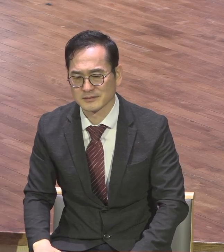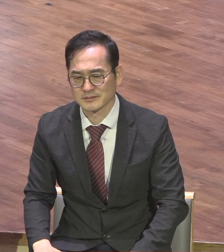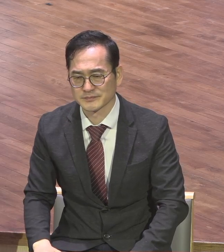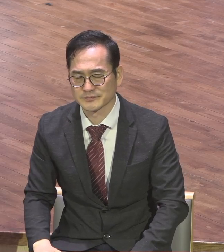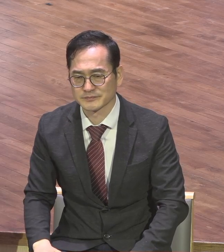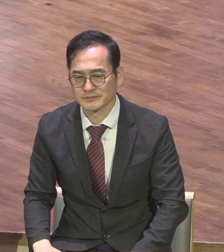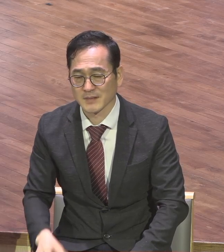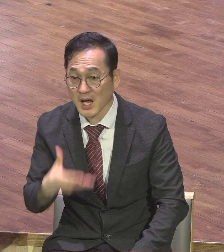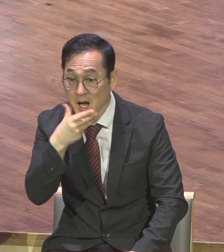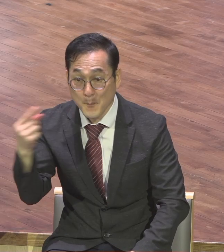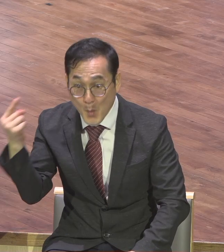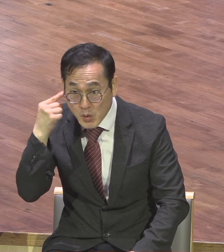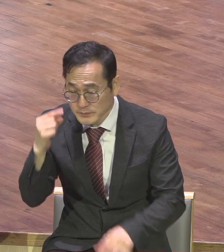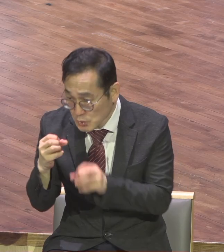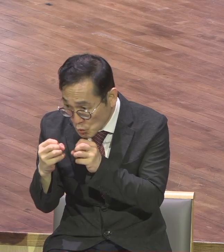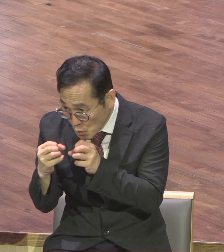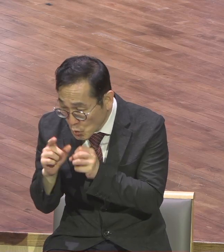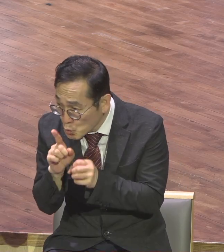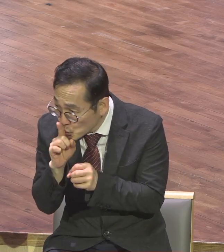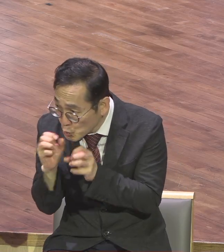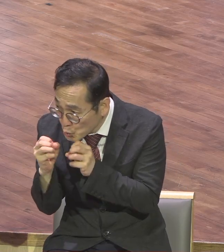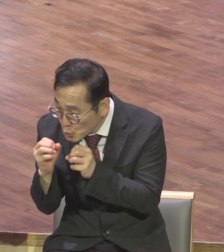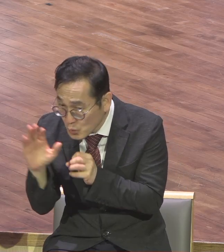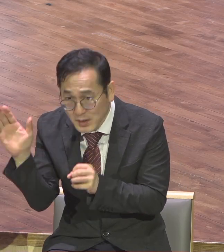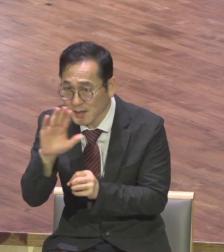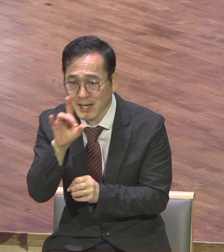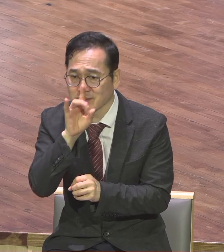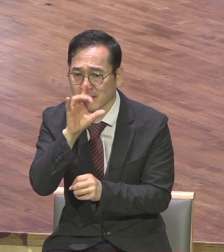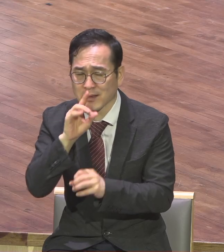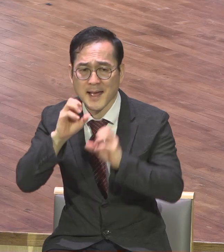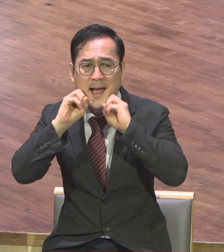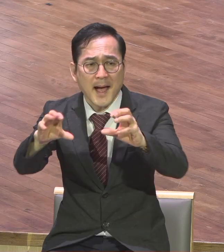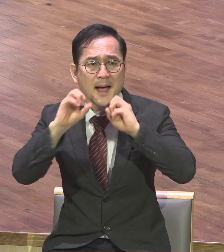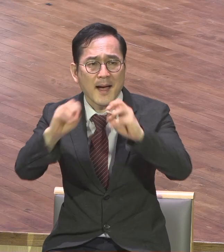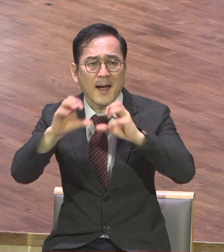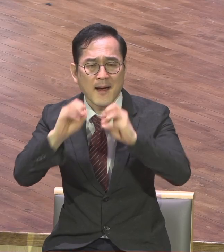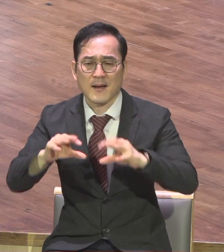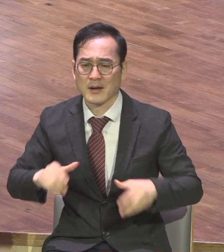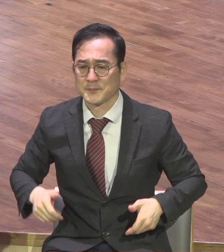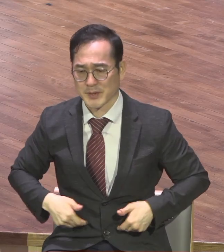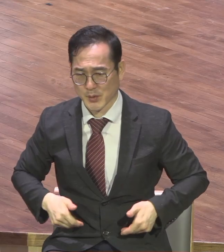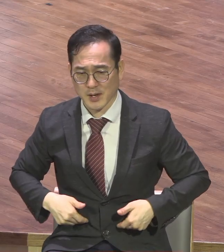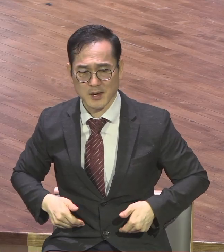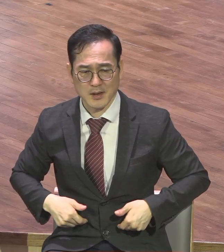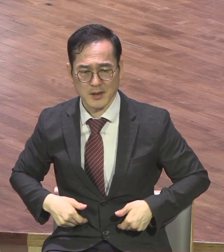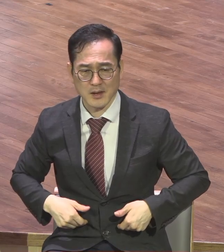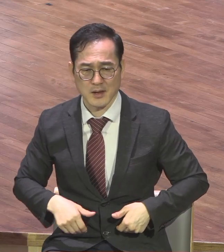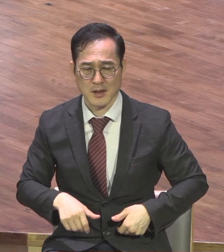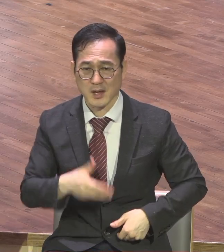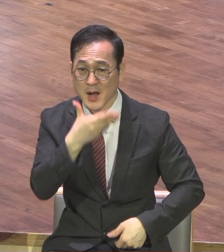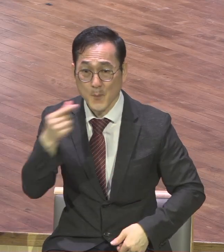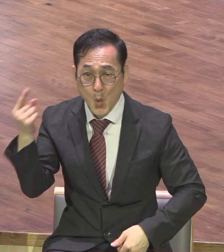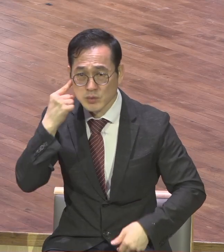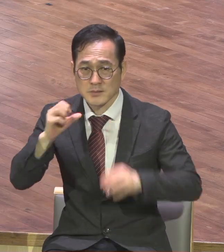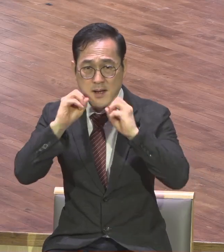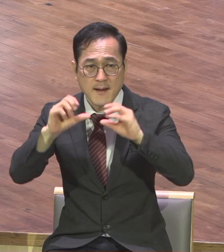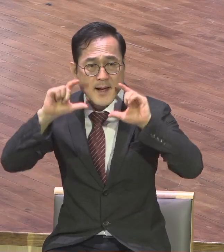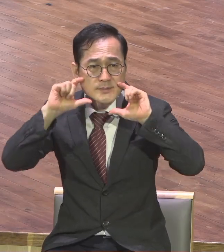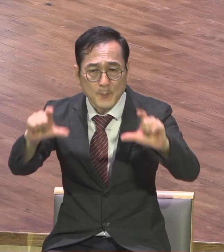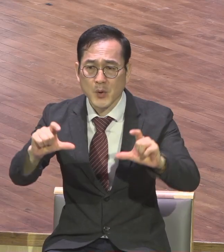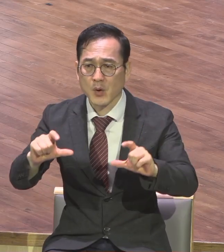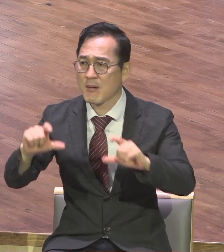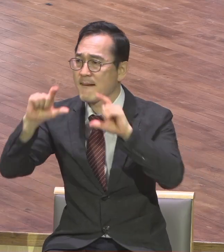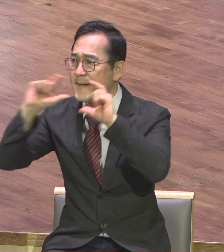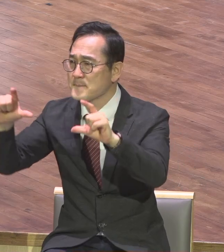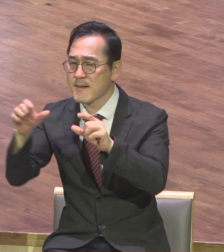우리의 삶은 외치는 삶이 돼야 돼요. 십자가의 복음을 선포하는 삶이 돼야 된다.